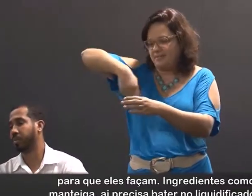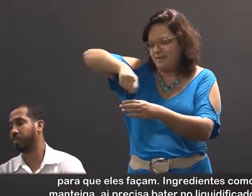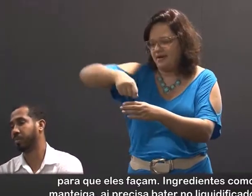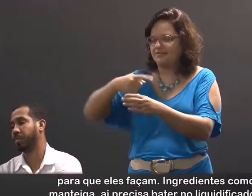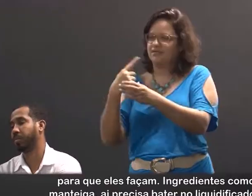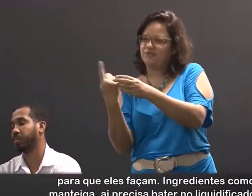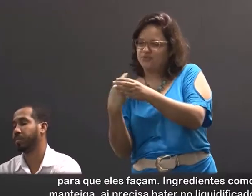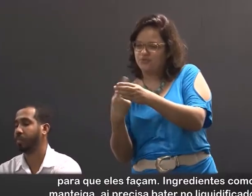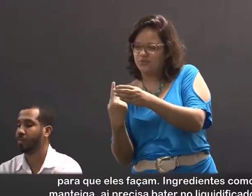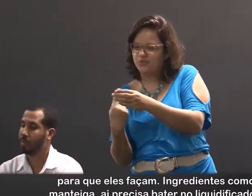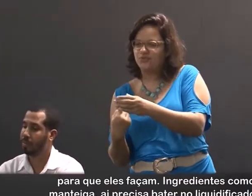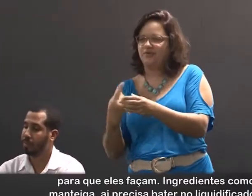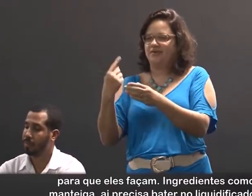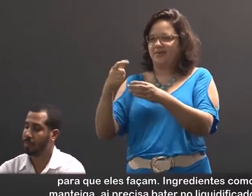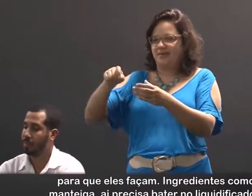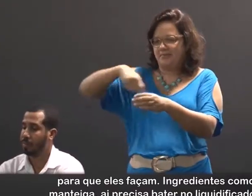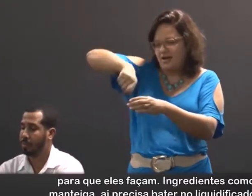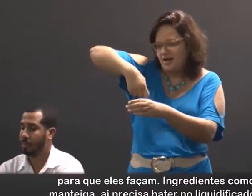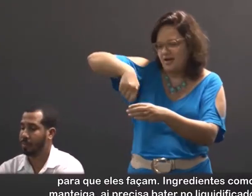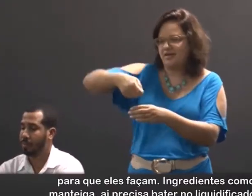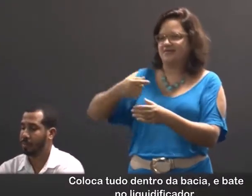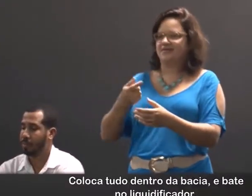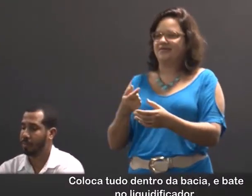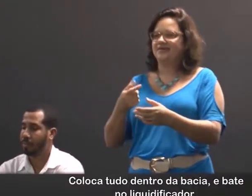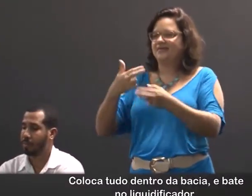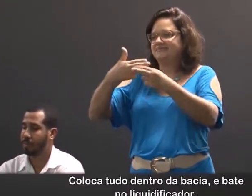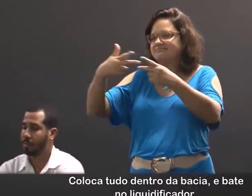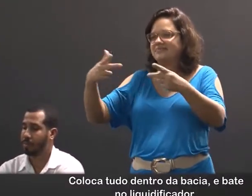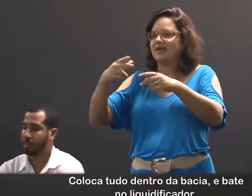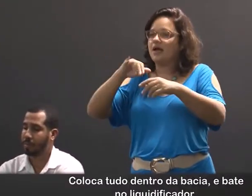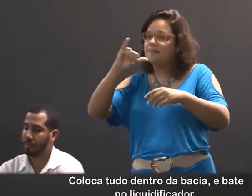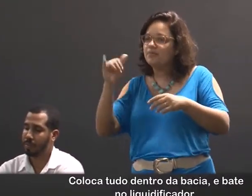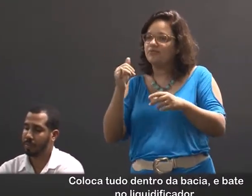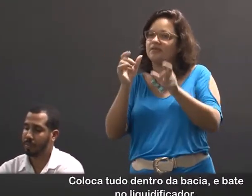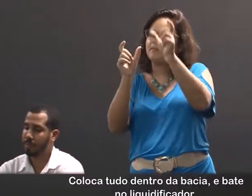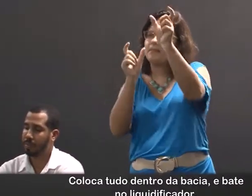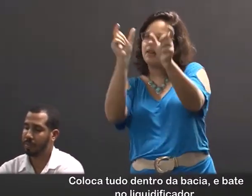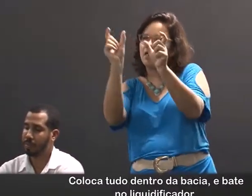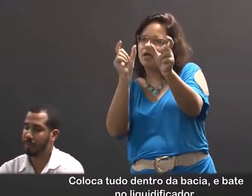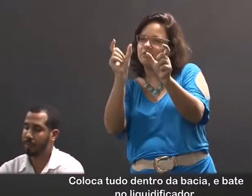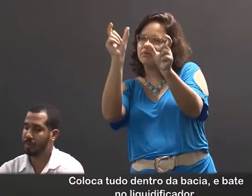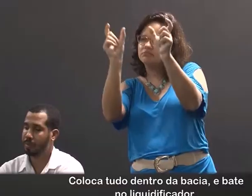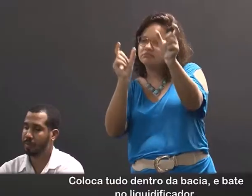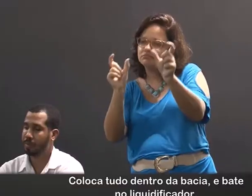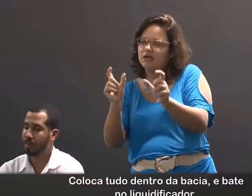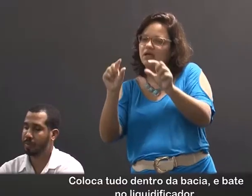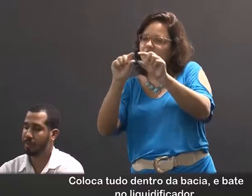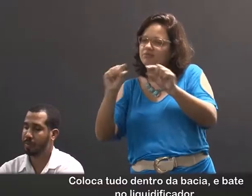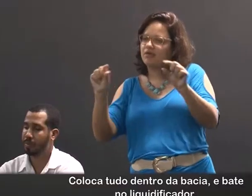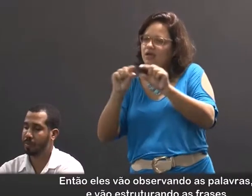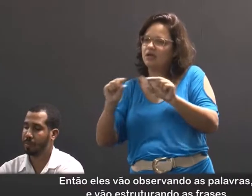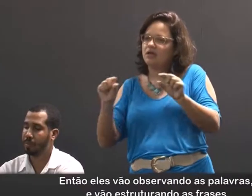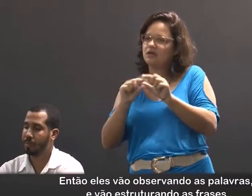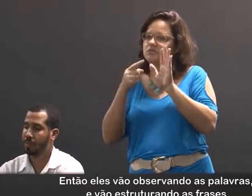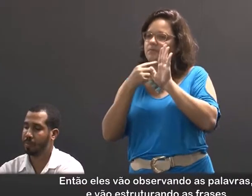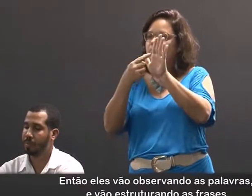Aí precisa bater no liquidificador. Coloca tudo dentro da bacia e bate no liquidificador. Então eles